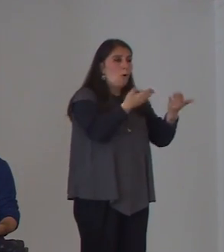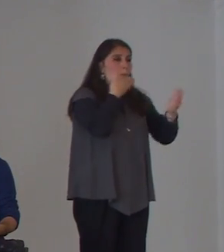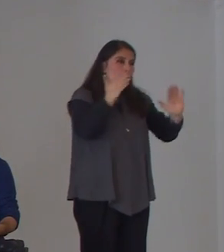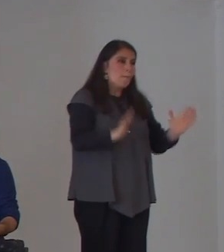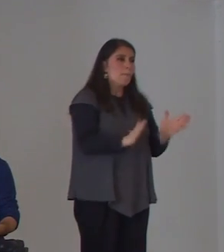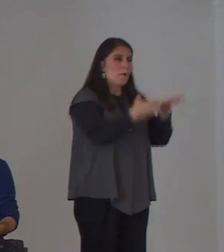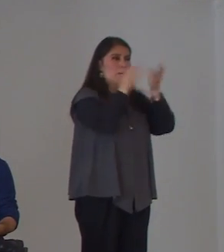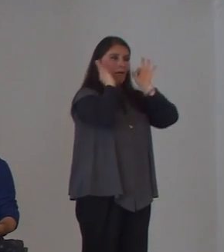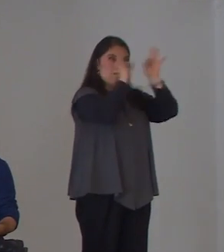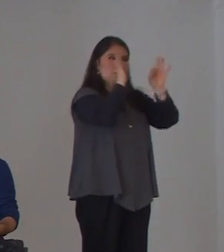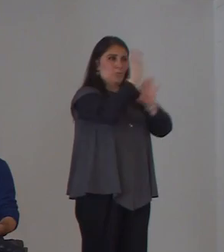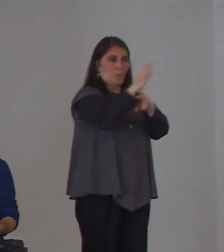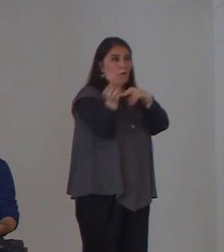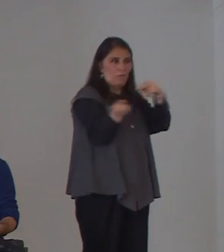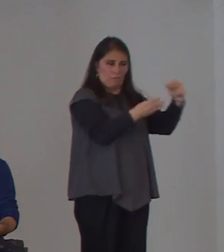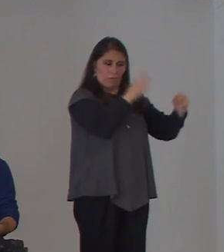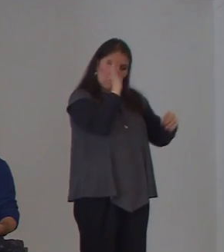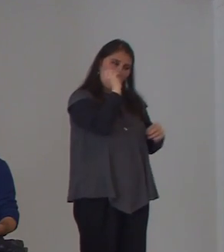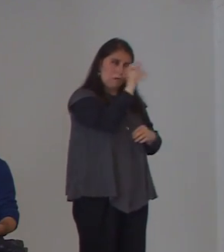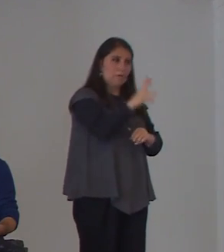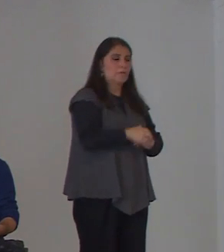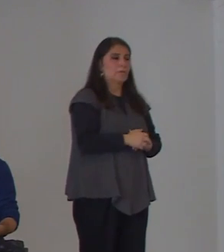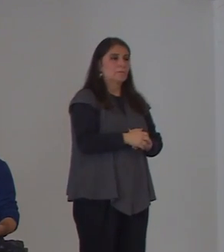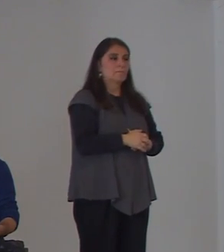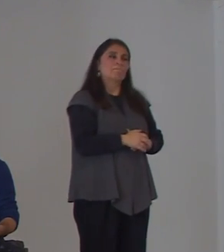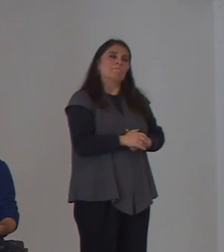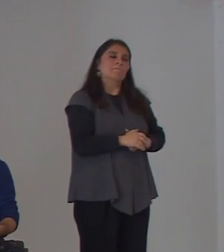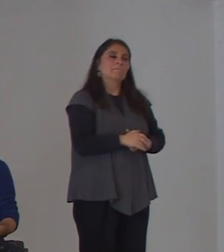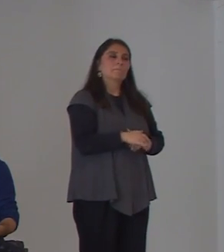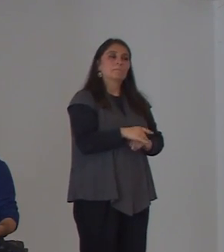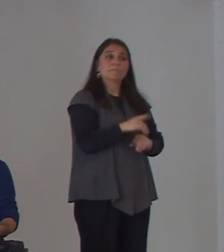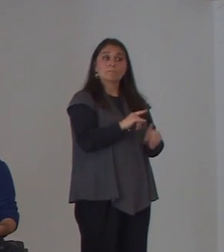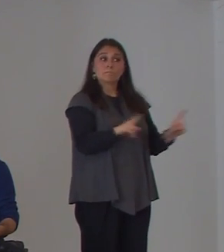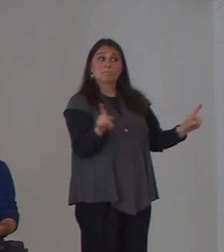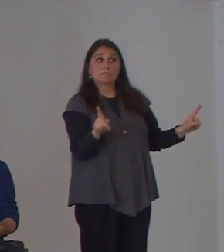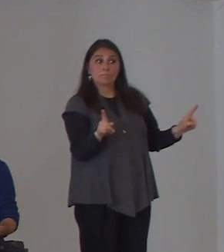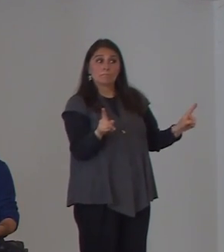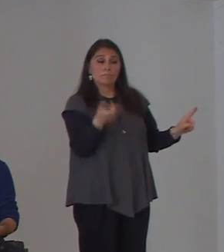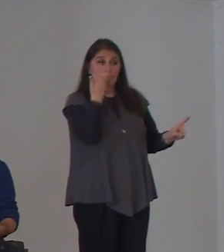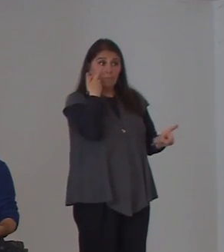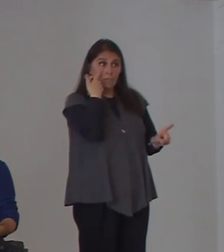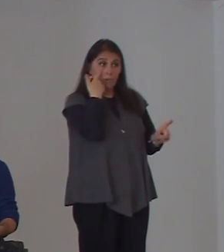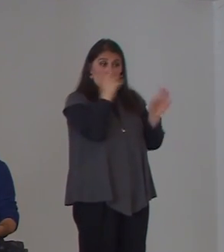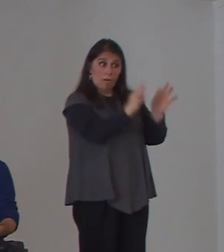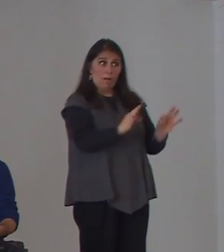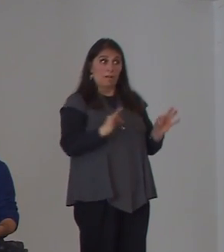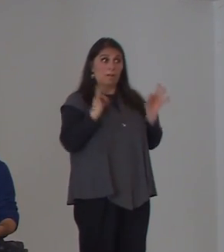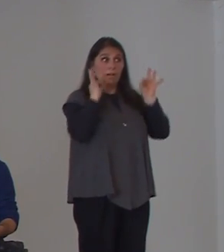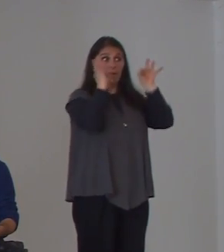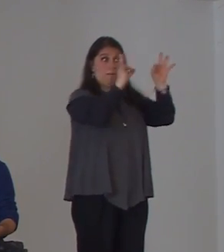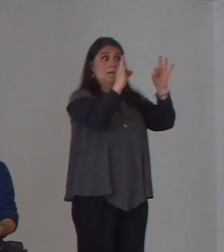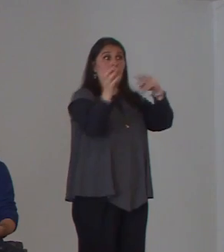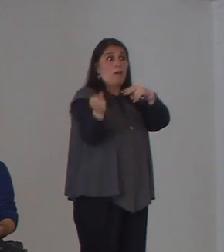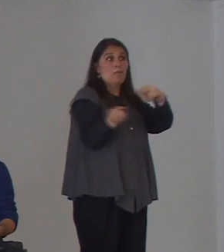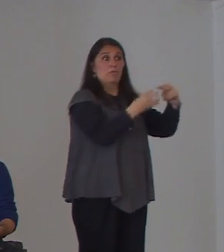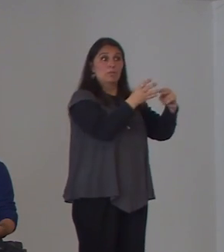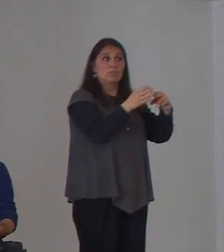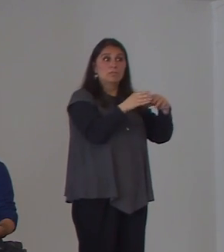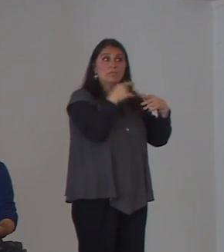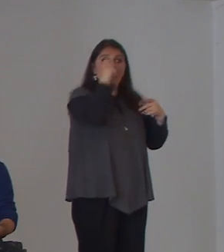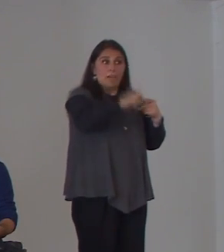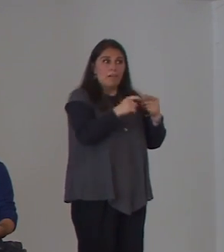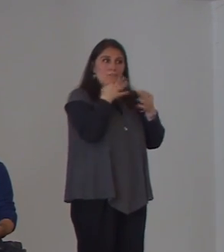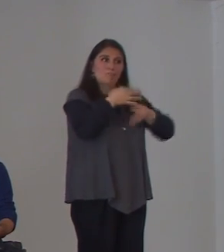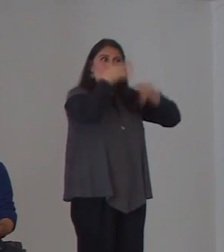la calidad de educación, pero teniendo en cuenta que esa calidad de educación debe cumplir